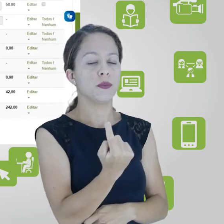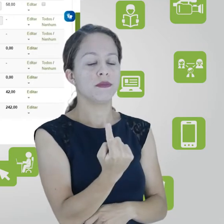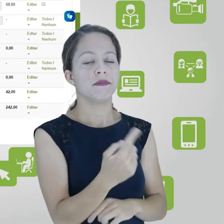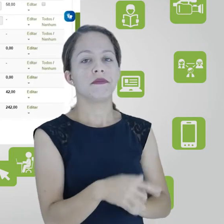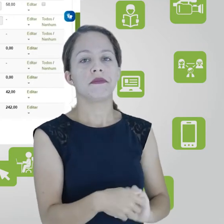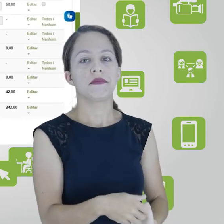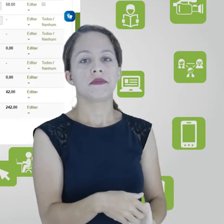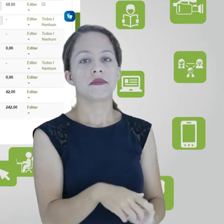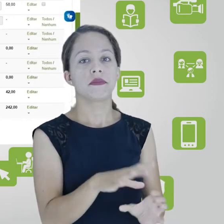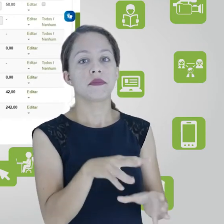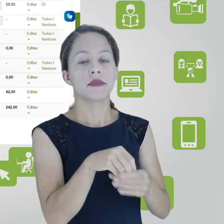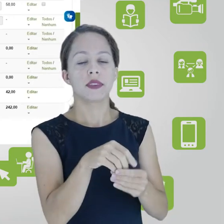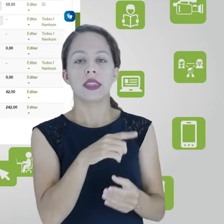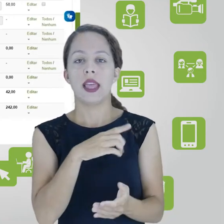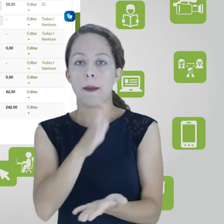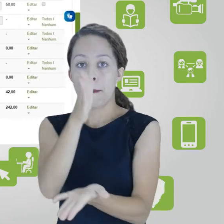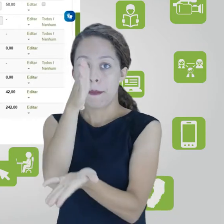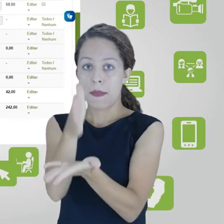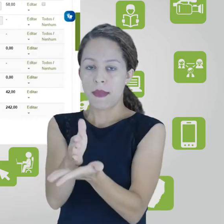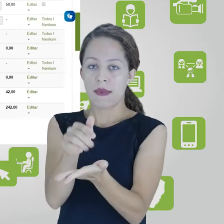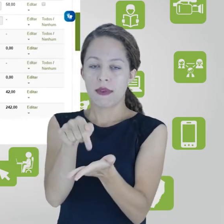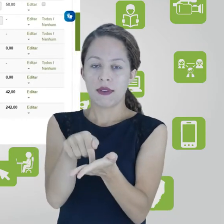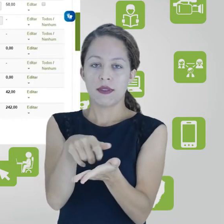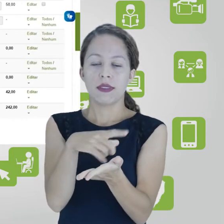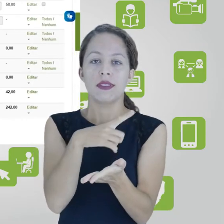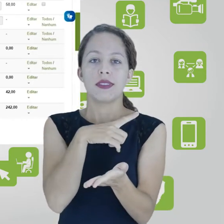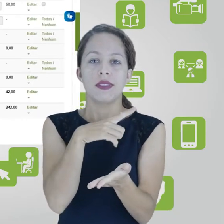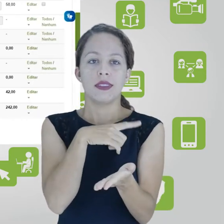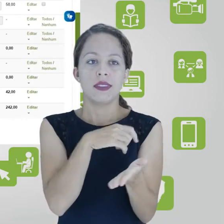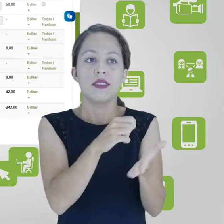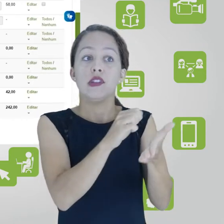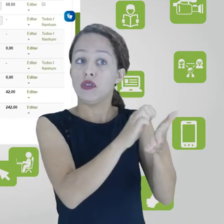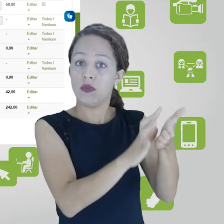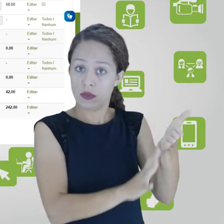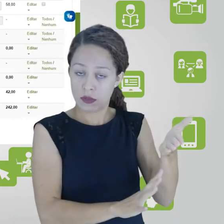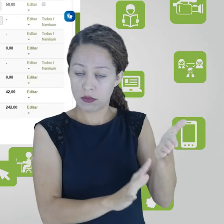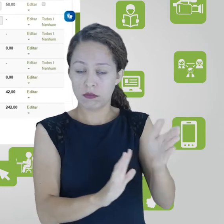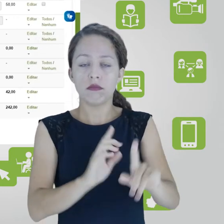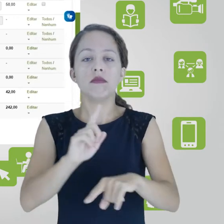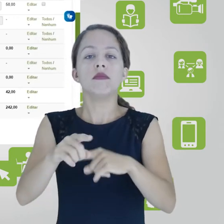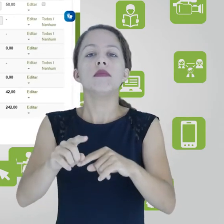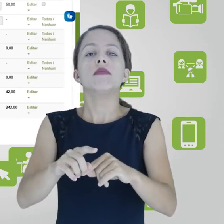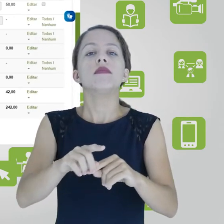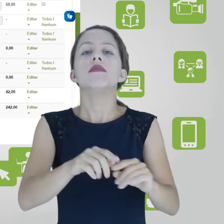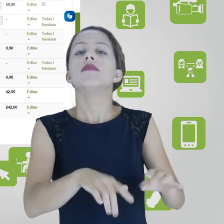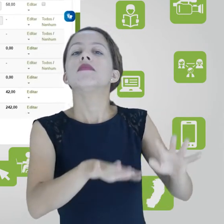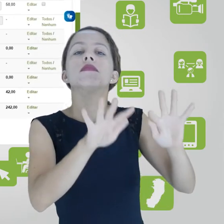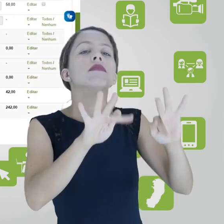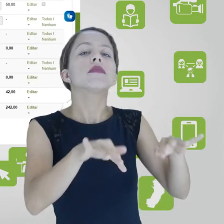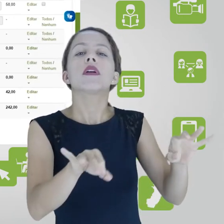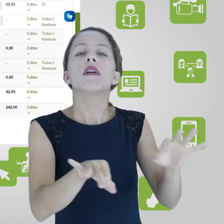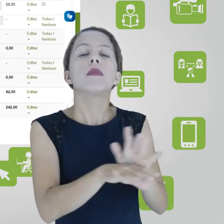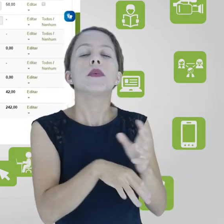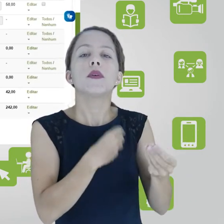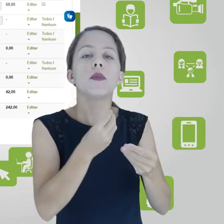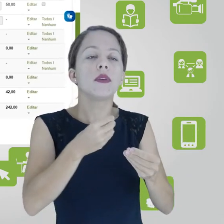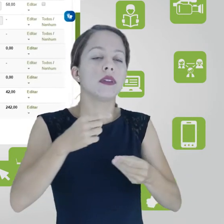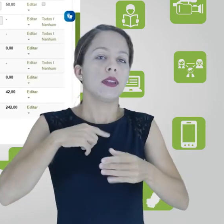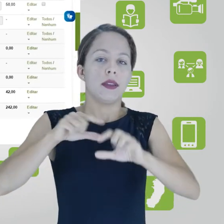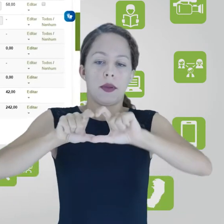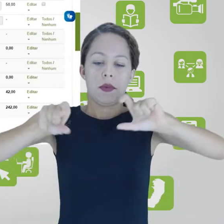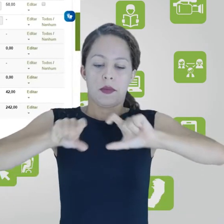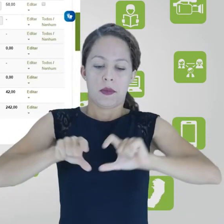categoria, recuperação 1. Aqui dentro, nesse meinho aqui, vai ter as atividades. E vai terminar